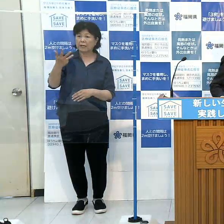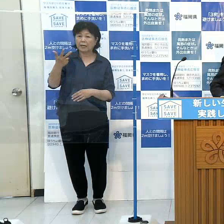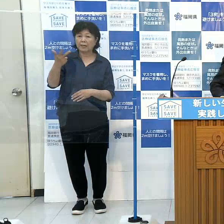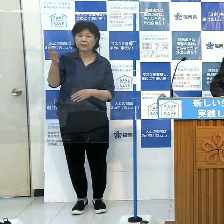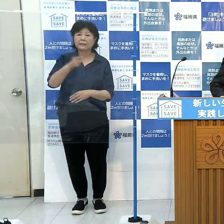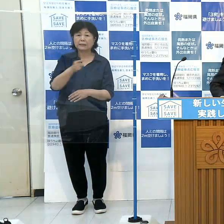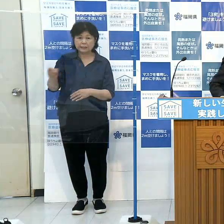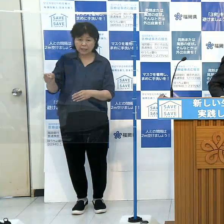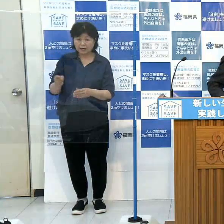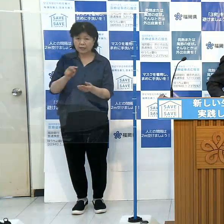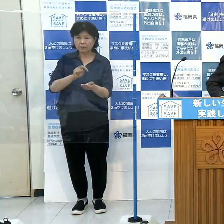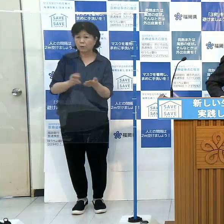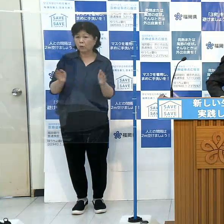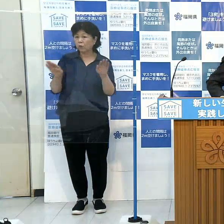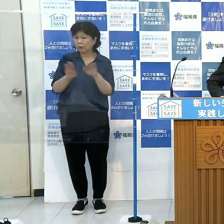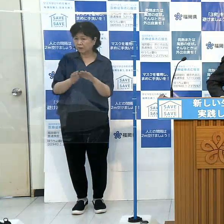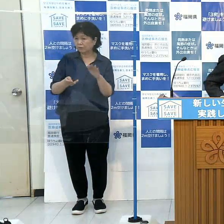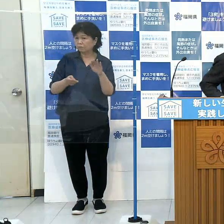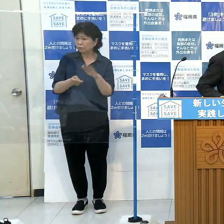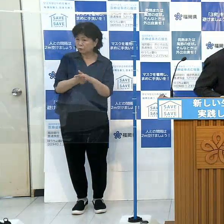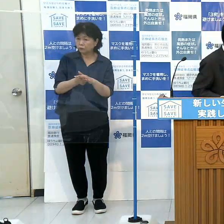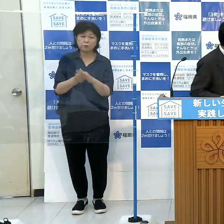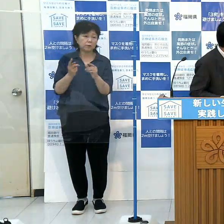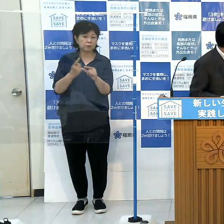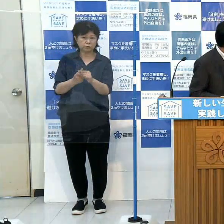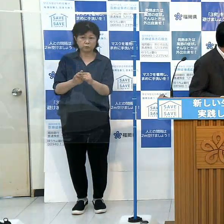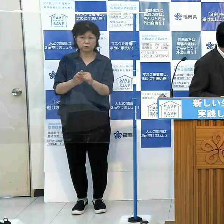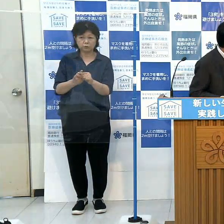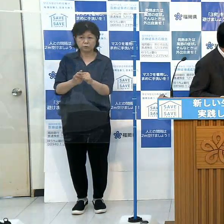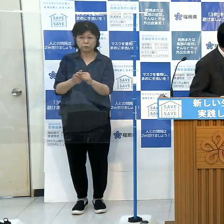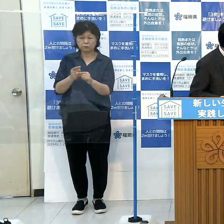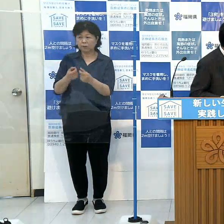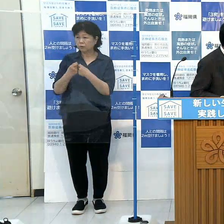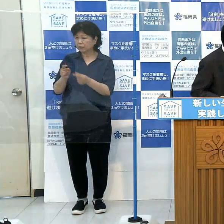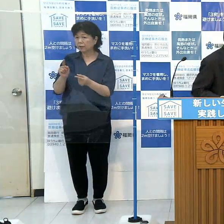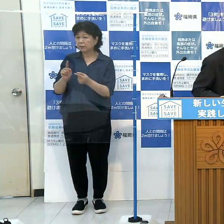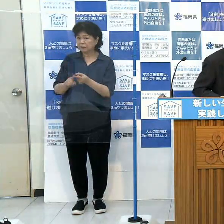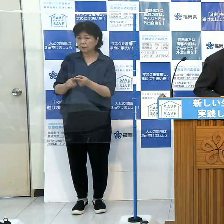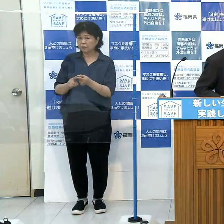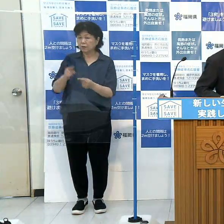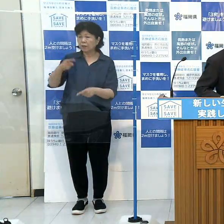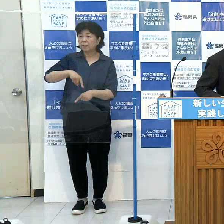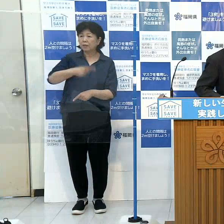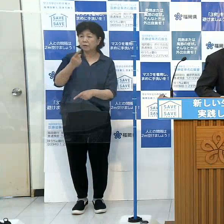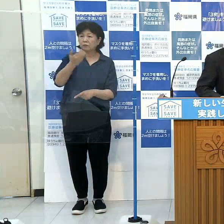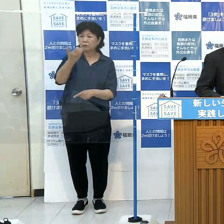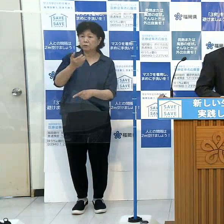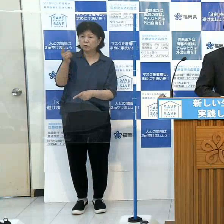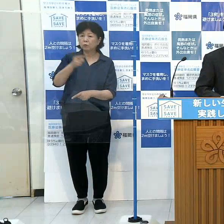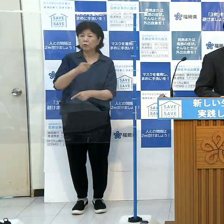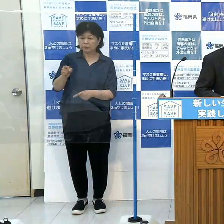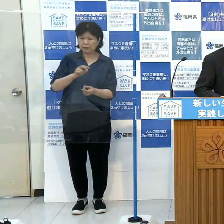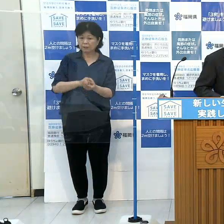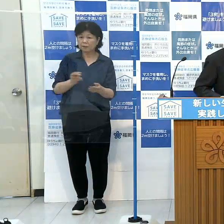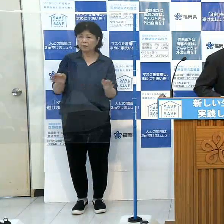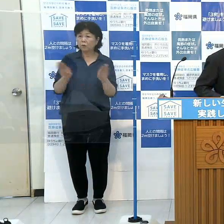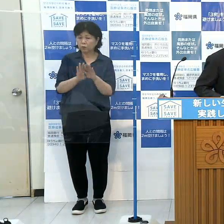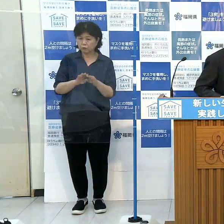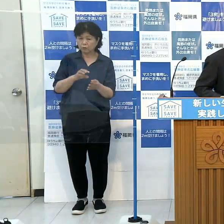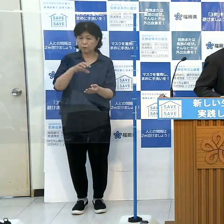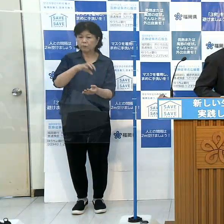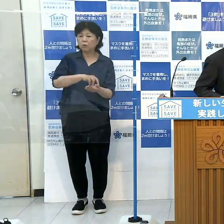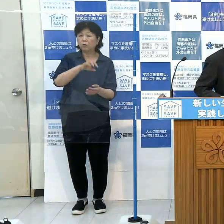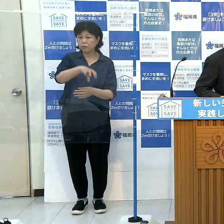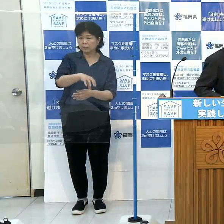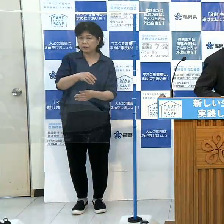要するということでございます。それで具体的には196名の方が医療機関に入ってお